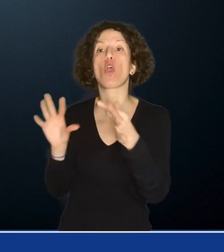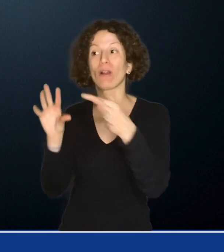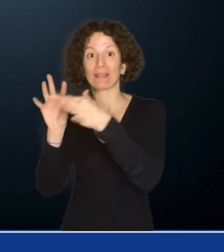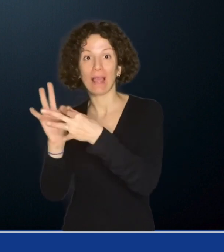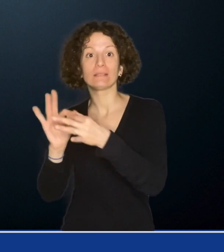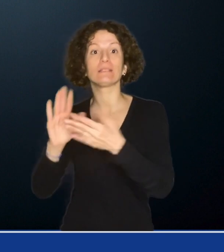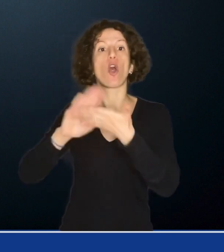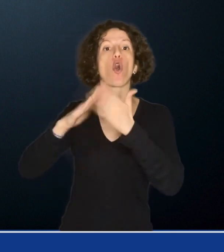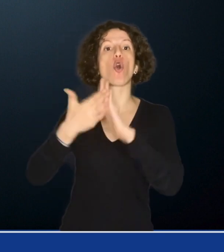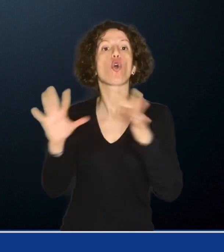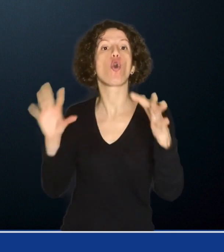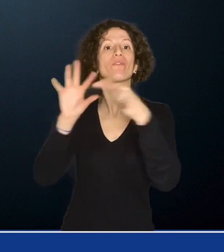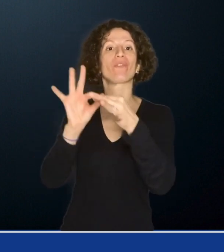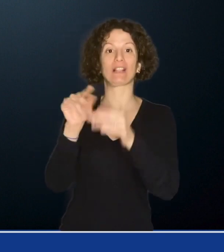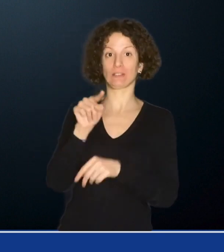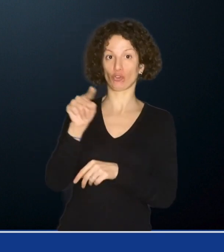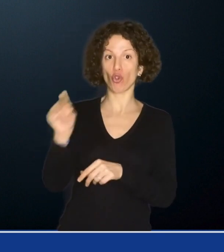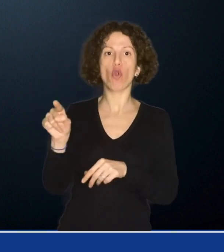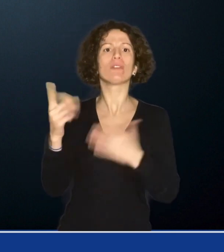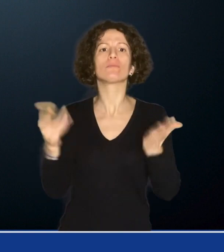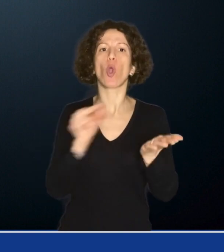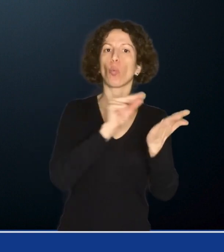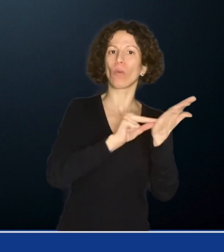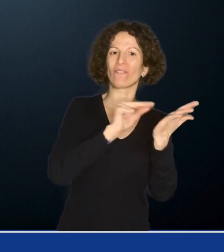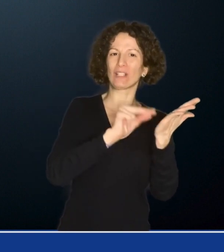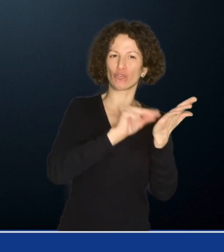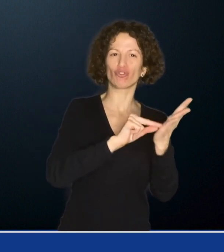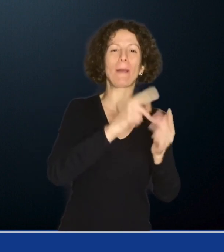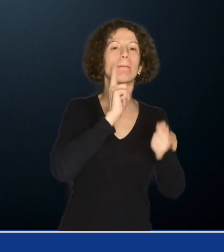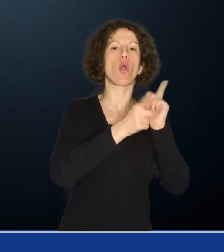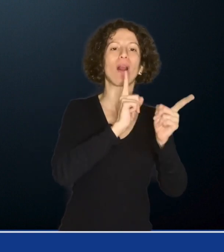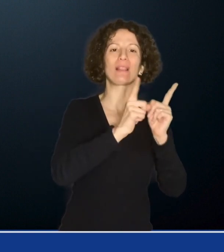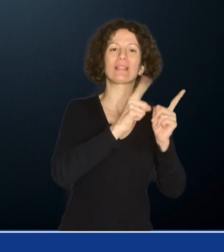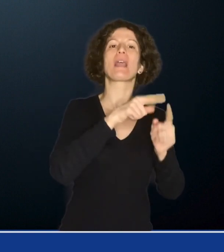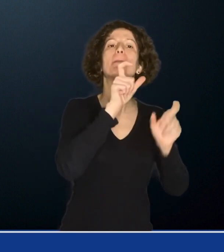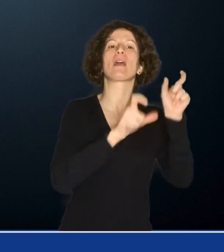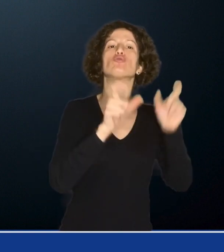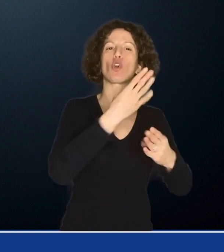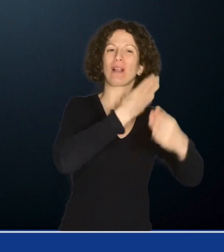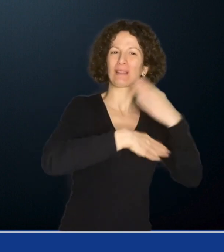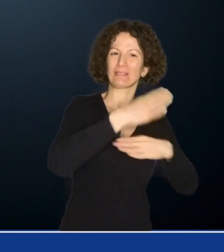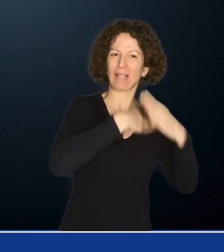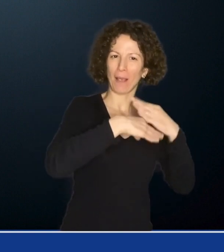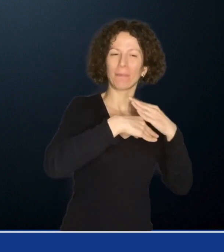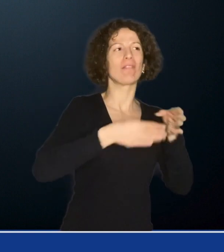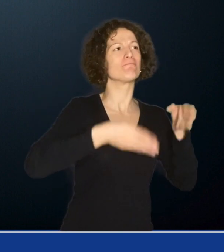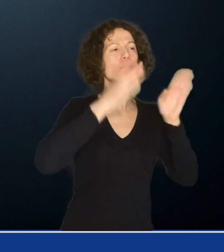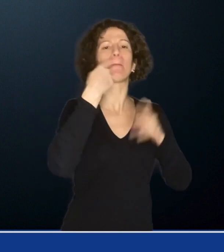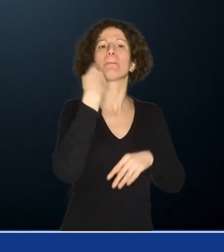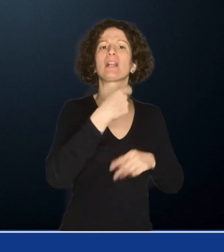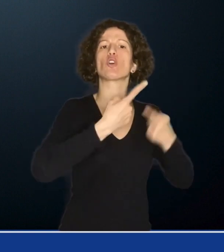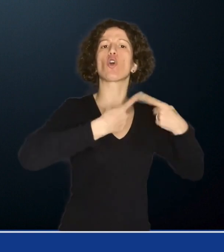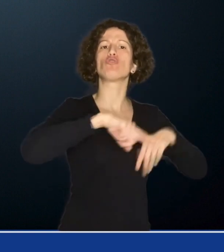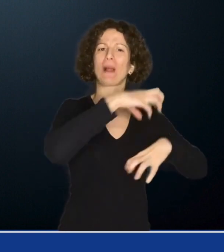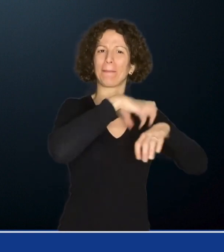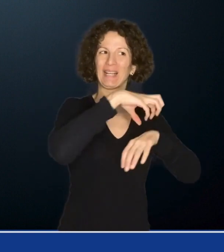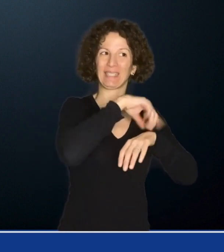d'Intesa o convenzioni Tra l'ufficio per le politiche a favore delle persone con disabilità della Presidenza del Consiglio dei